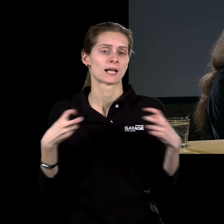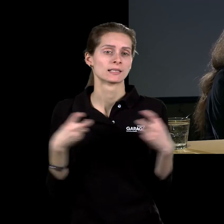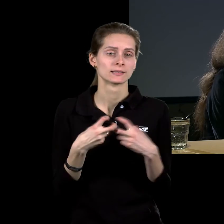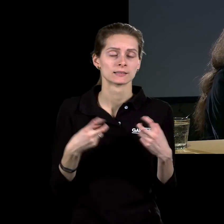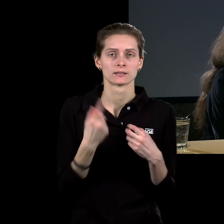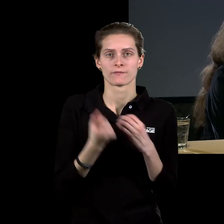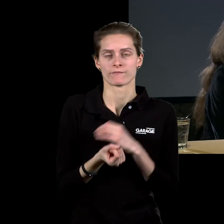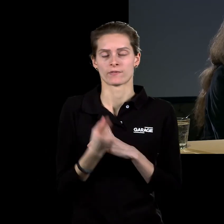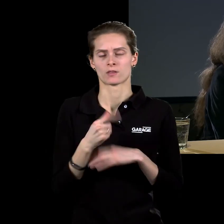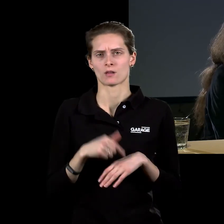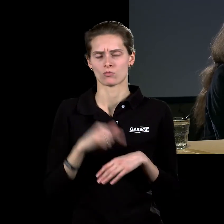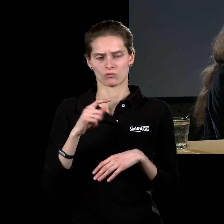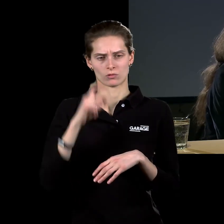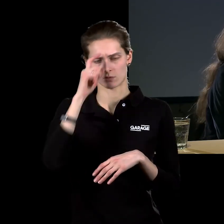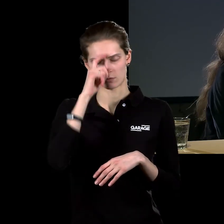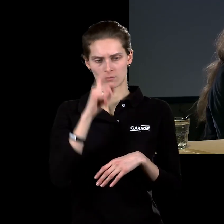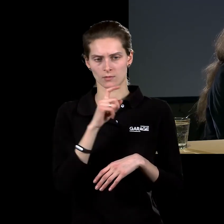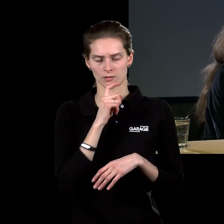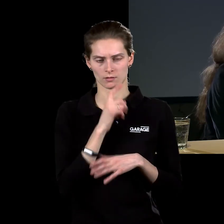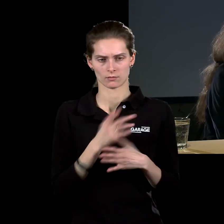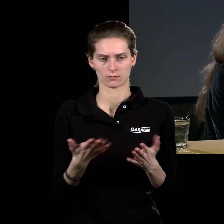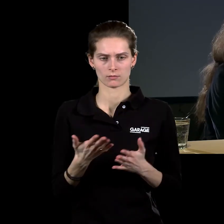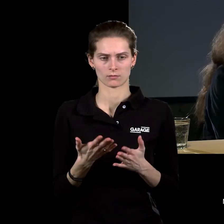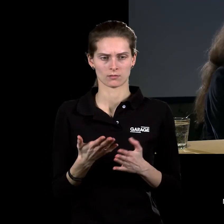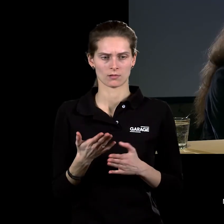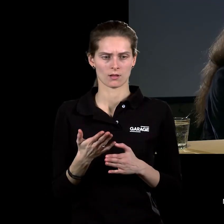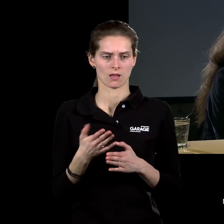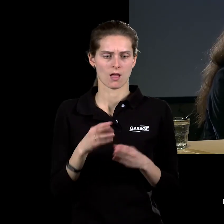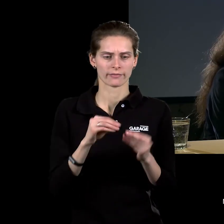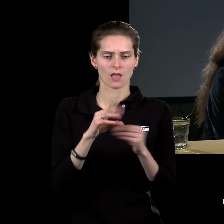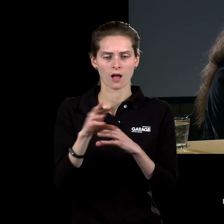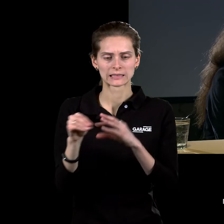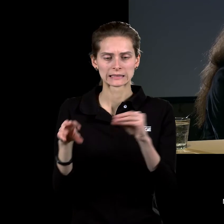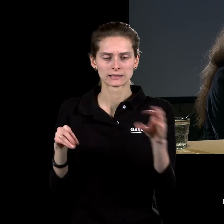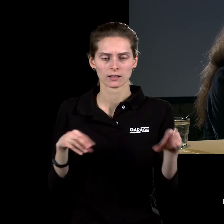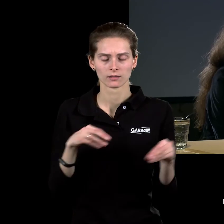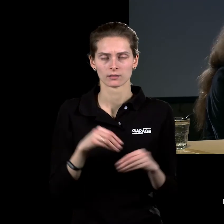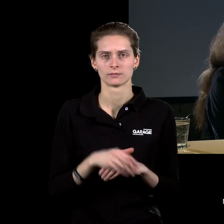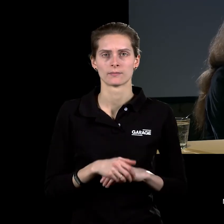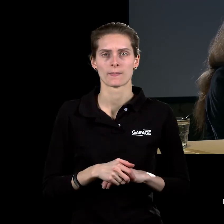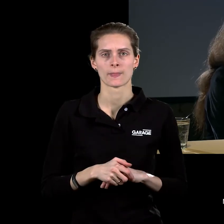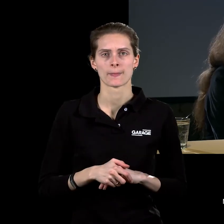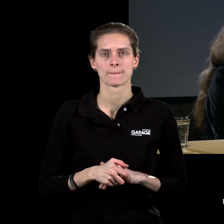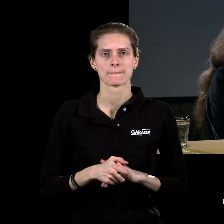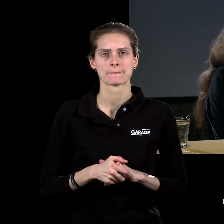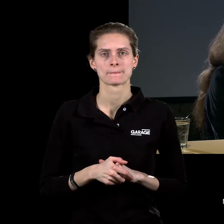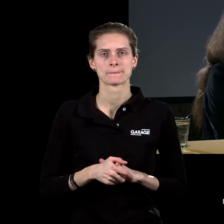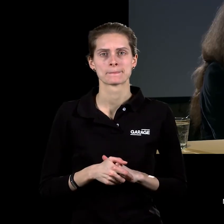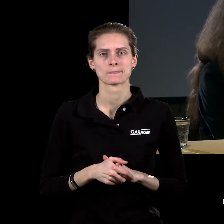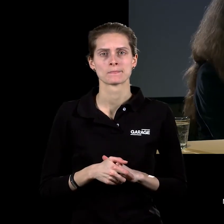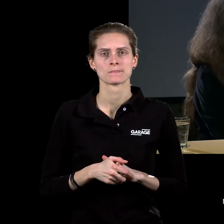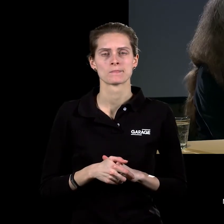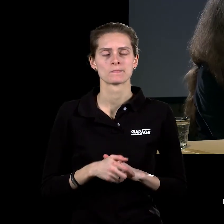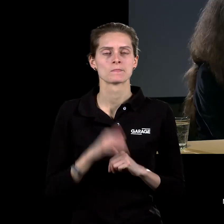это ощущение, во-первых, непонятности, во-вторых, тактильности, и как бы вот это, что это